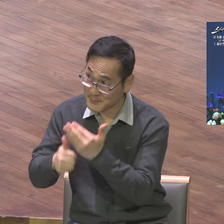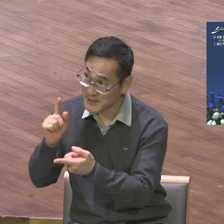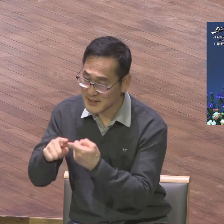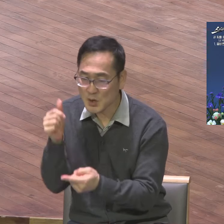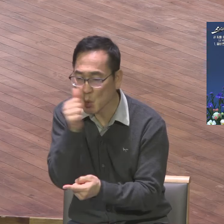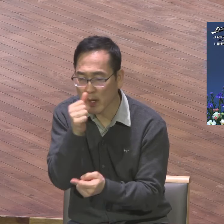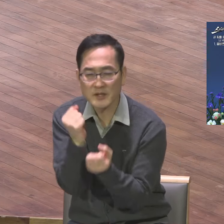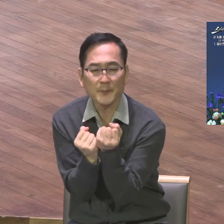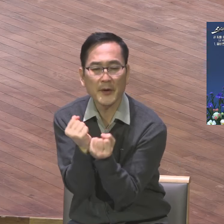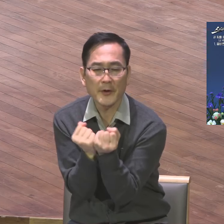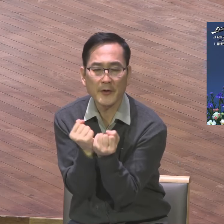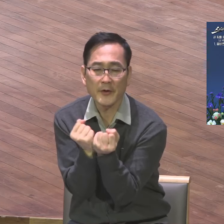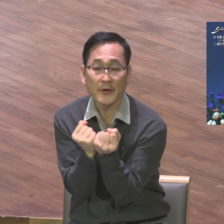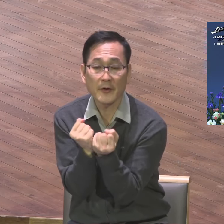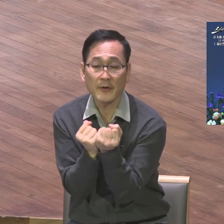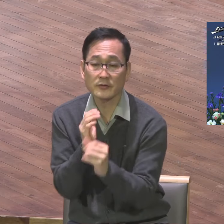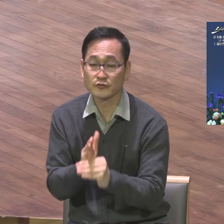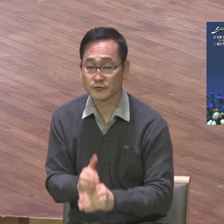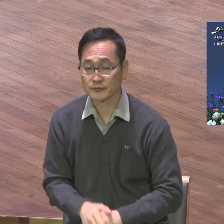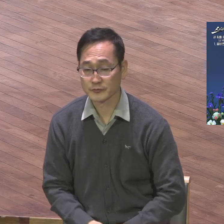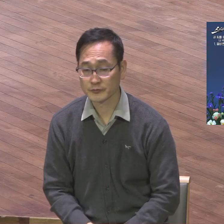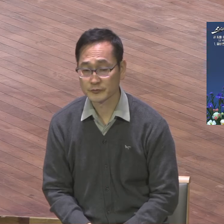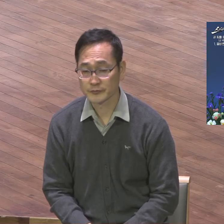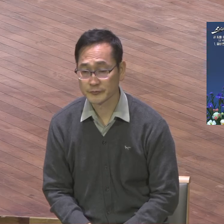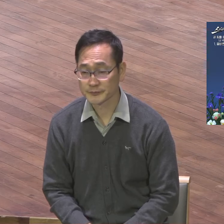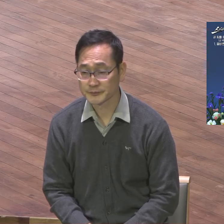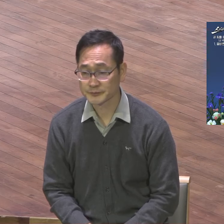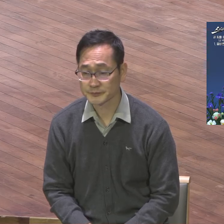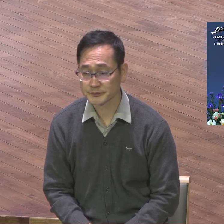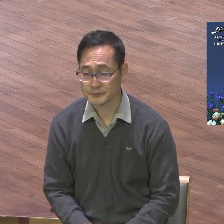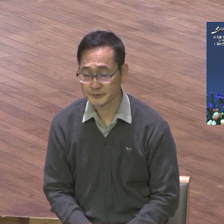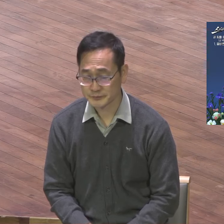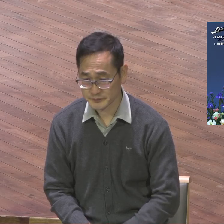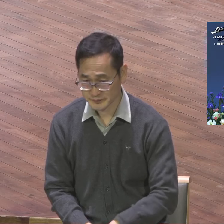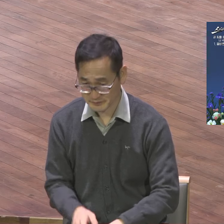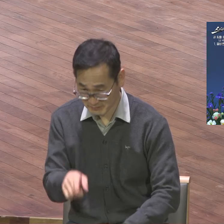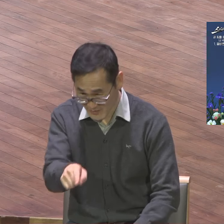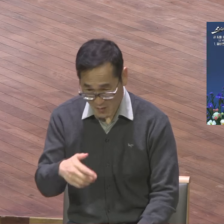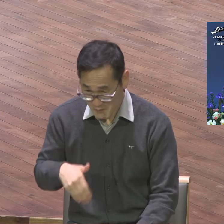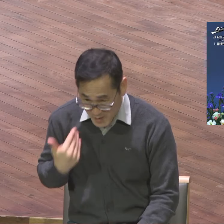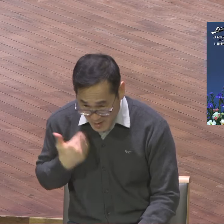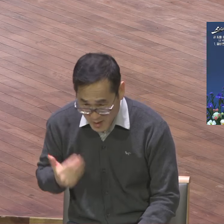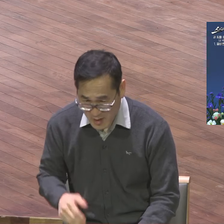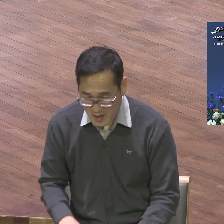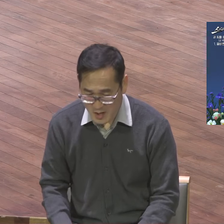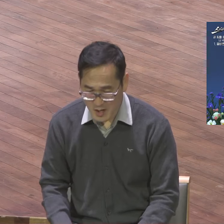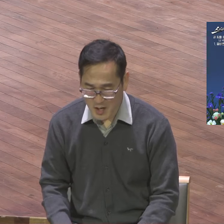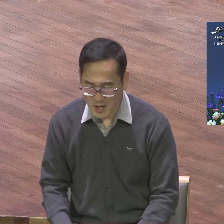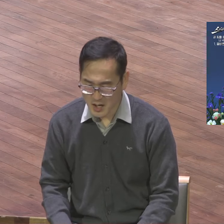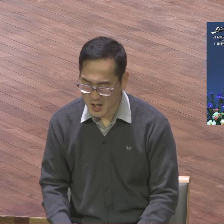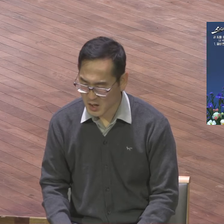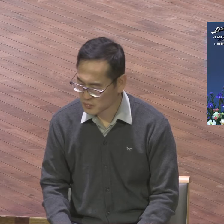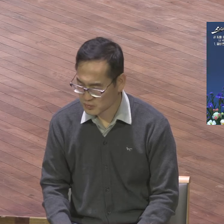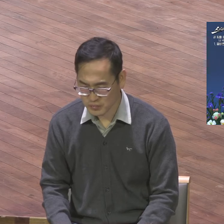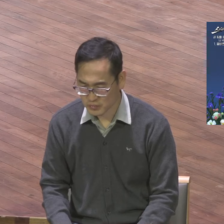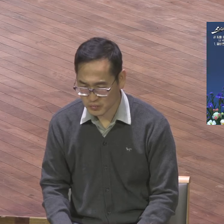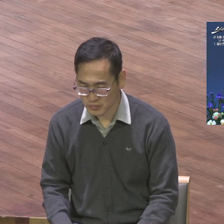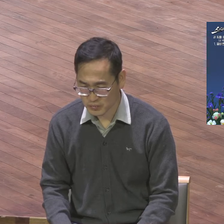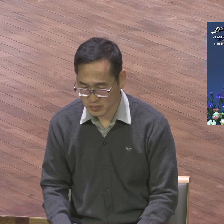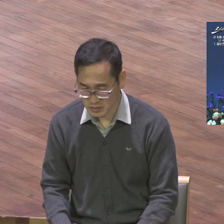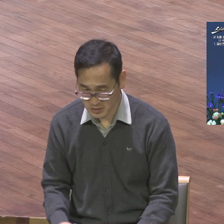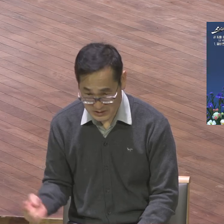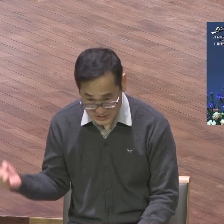분이신지를 여기서 밝히고 있습니다. 너는 알지 못하였느냐 듣지 못하였느냐 이